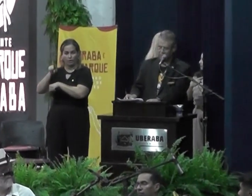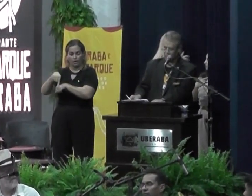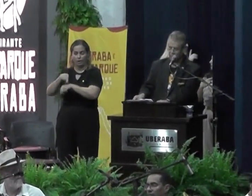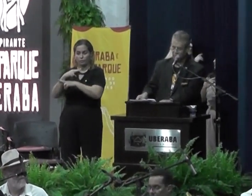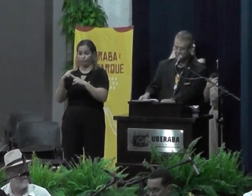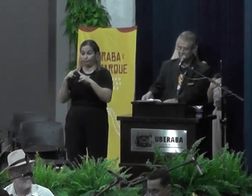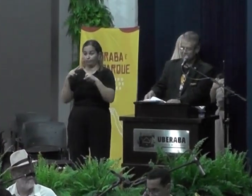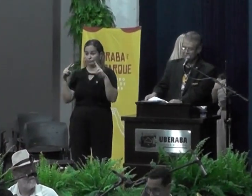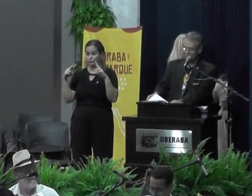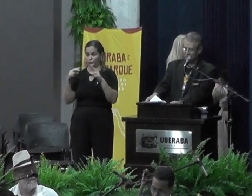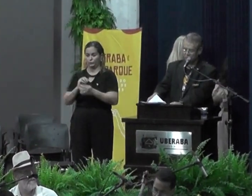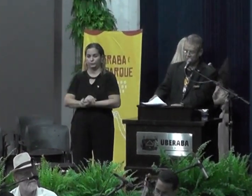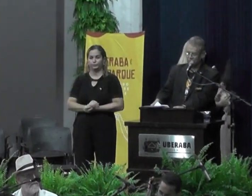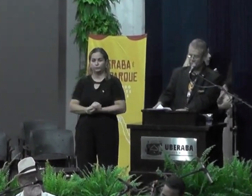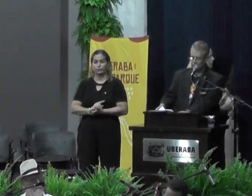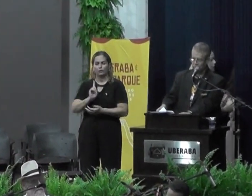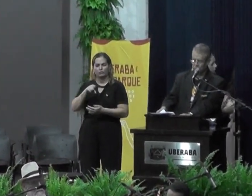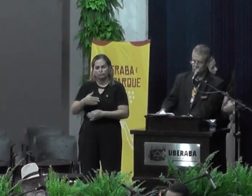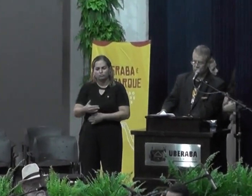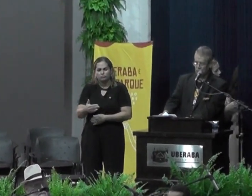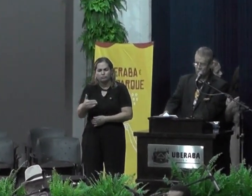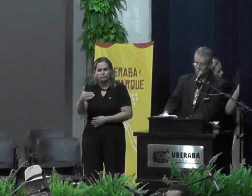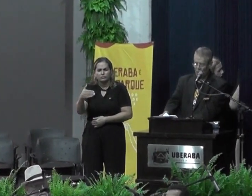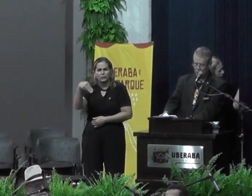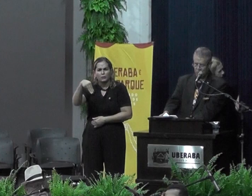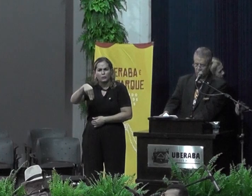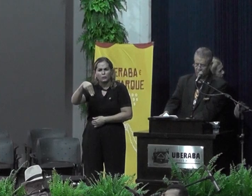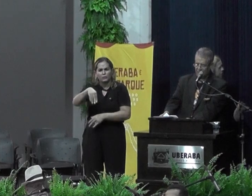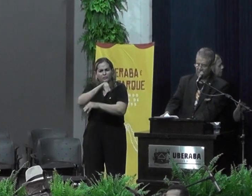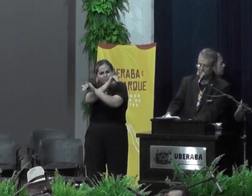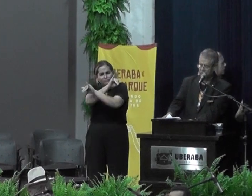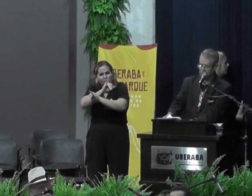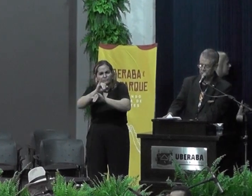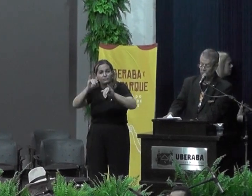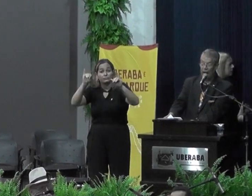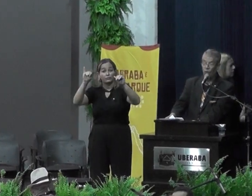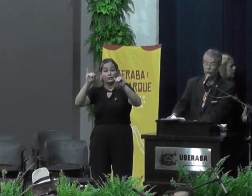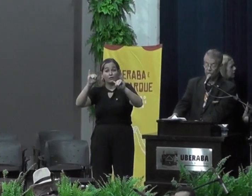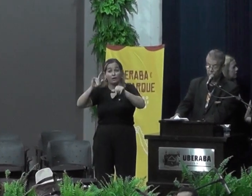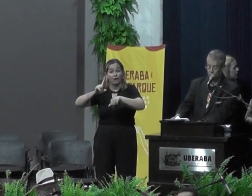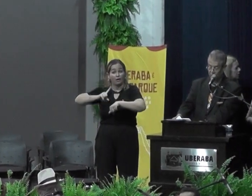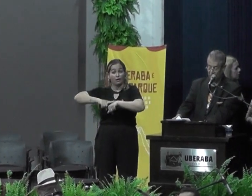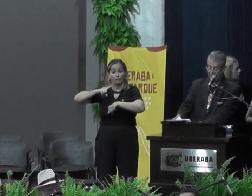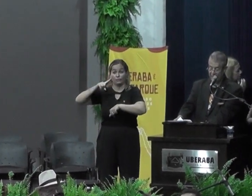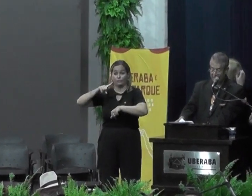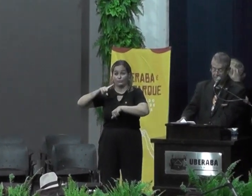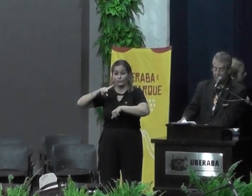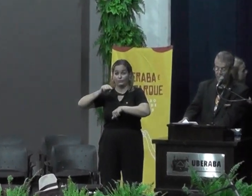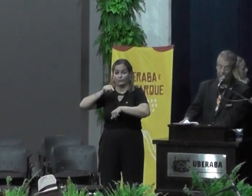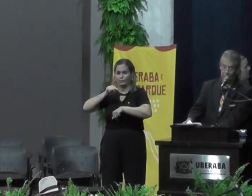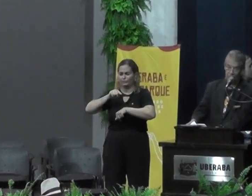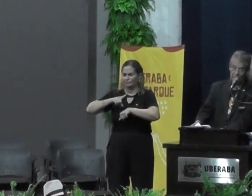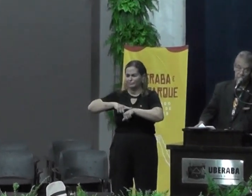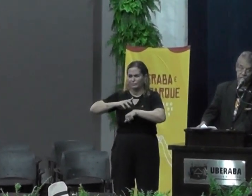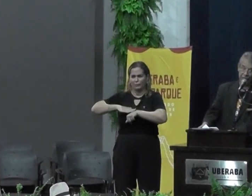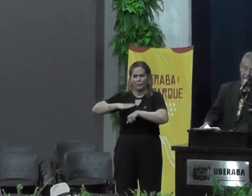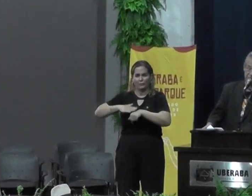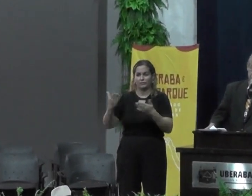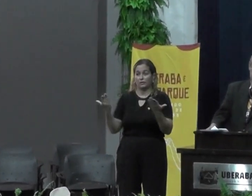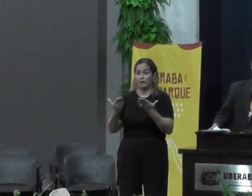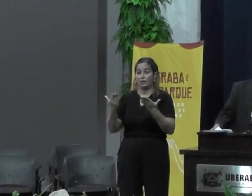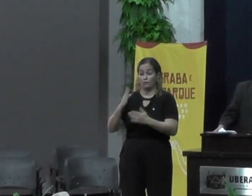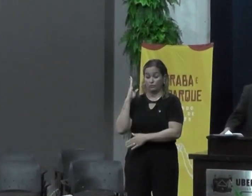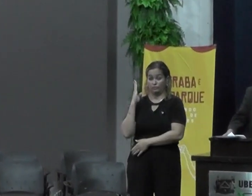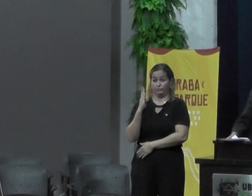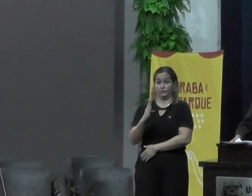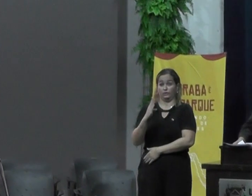trabalho maravilhoso. Dentro de alguns minutos, o anúncio será transmitido ao vivo, em tempo real,